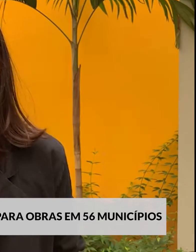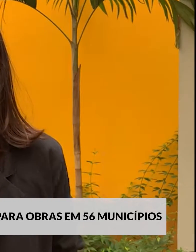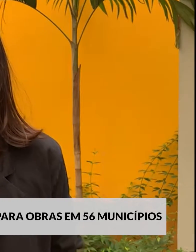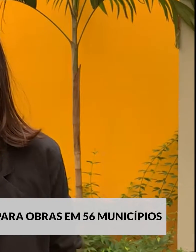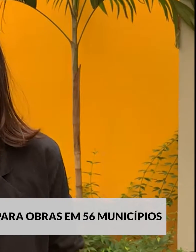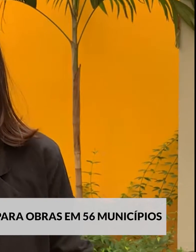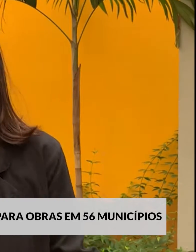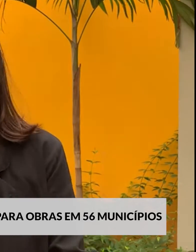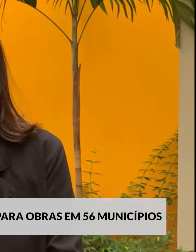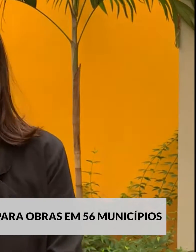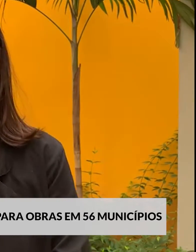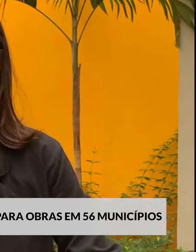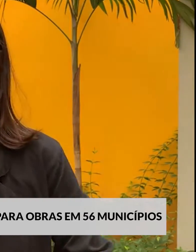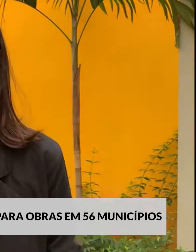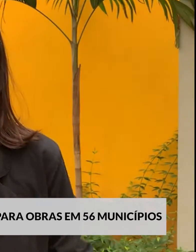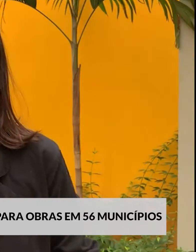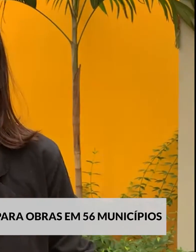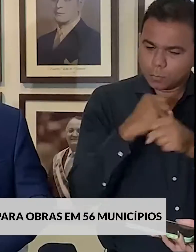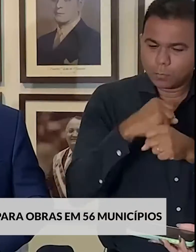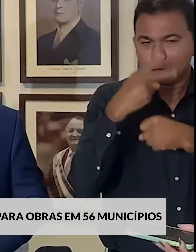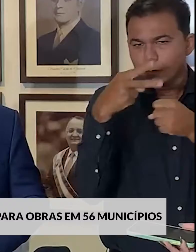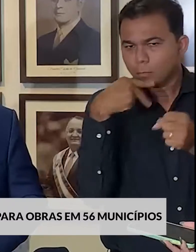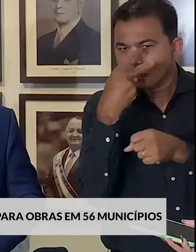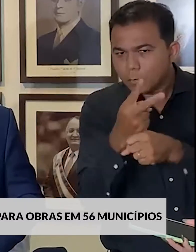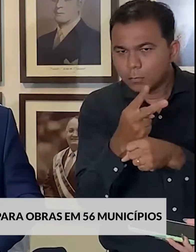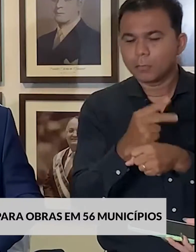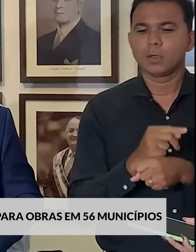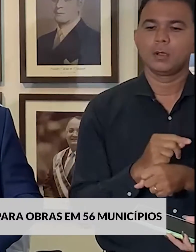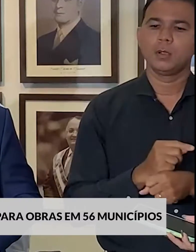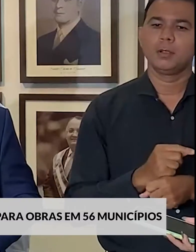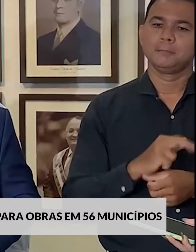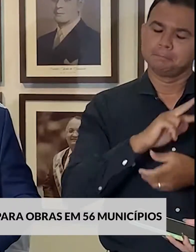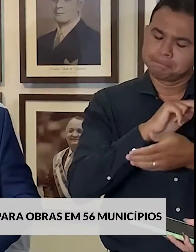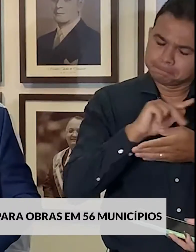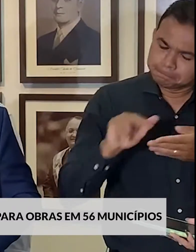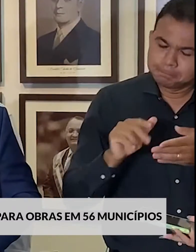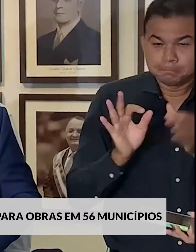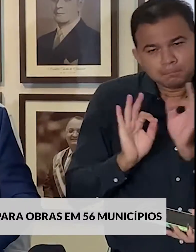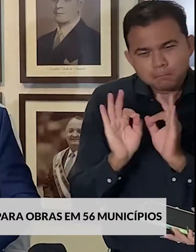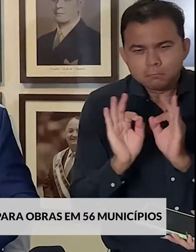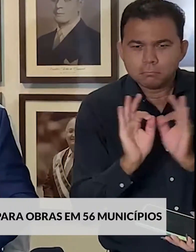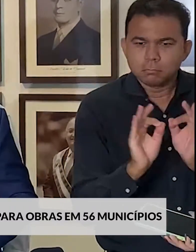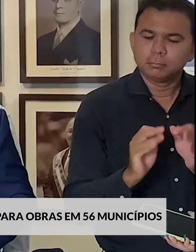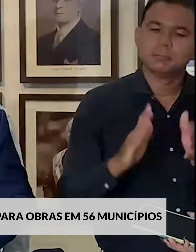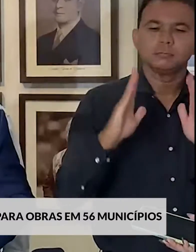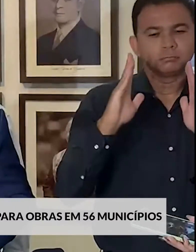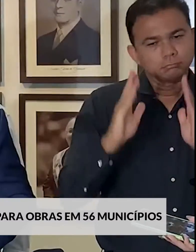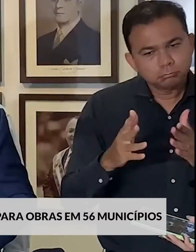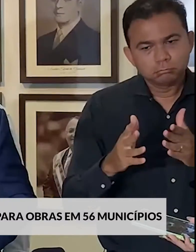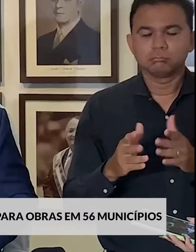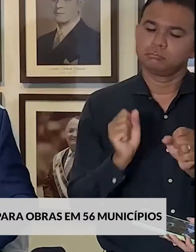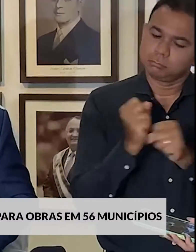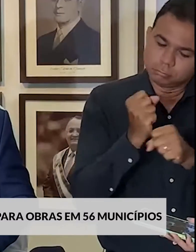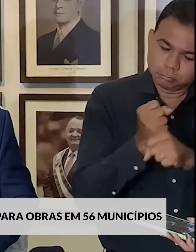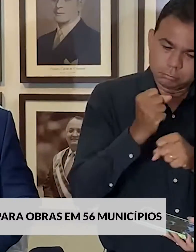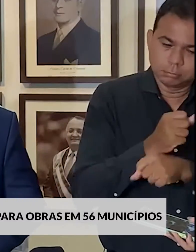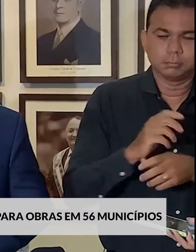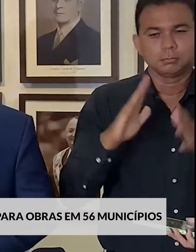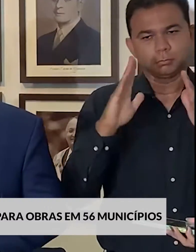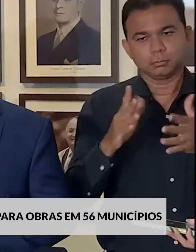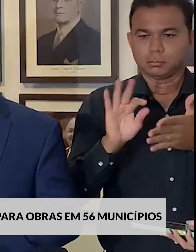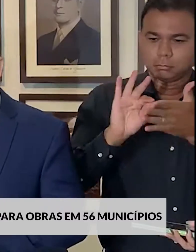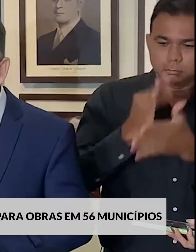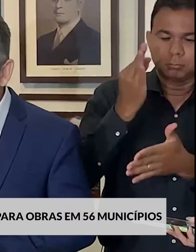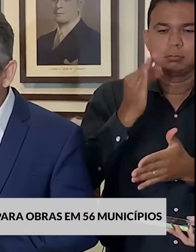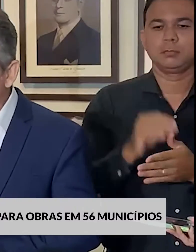foram apresentados mais projetos. E aquilo que nós temos planejado e já em execução, e ordens de serviço